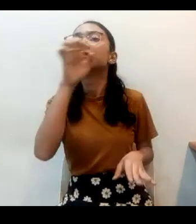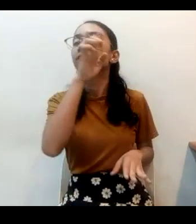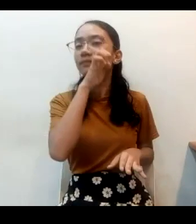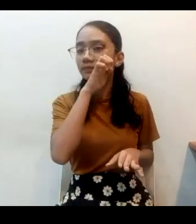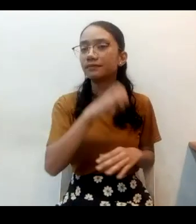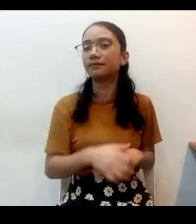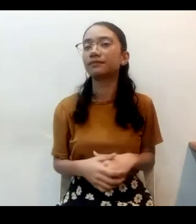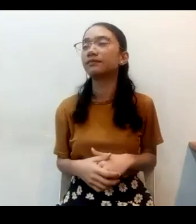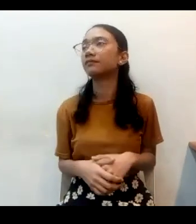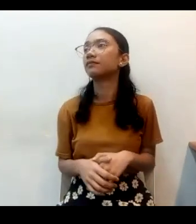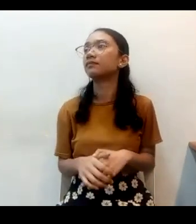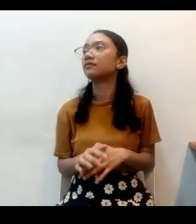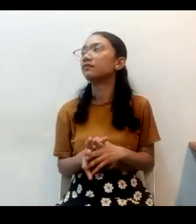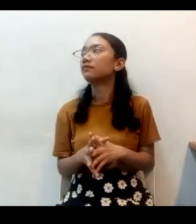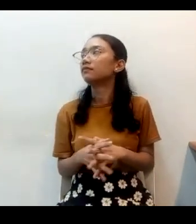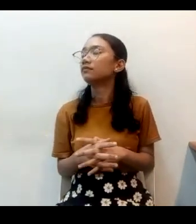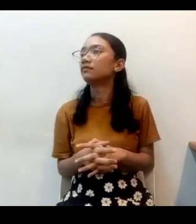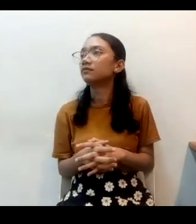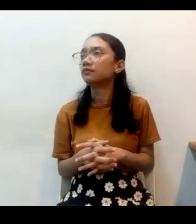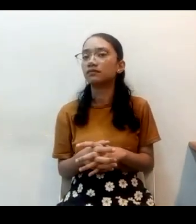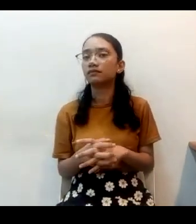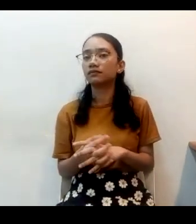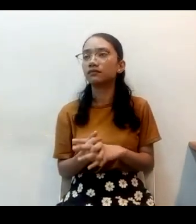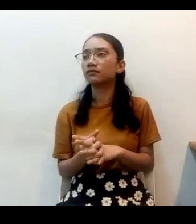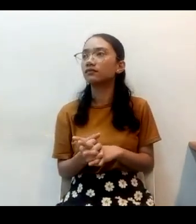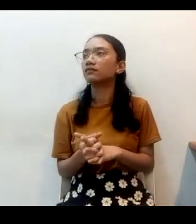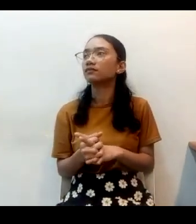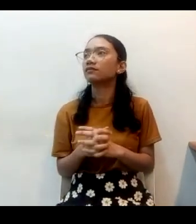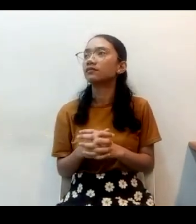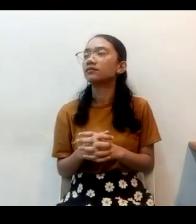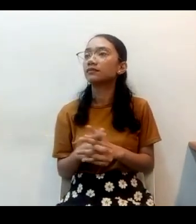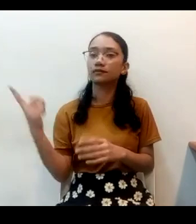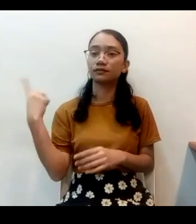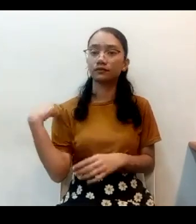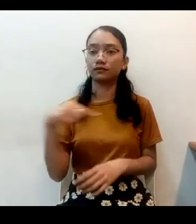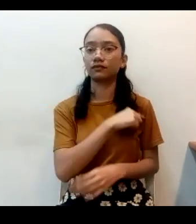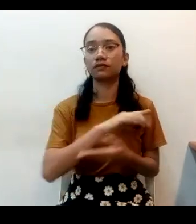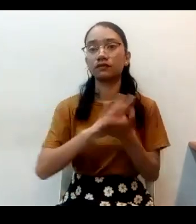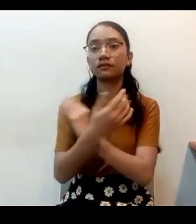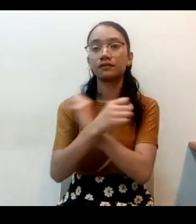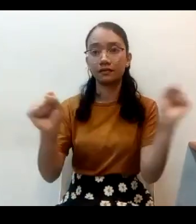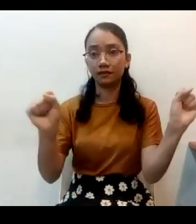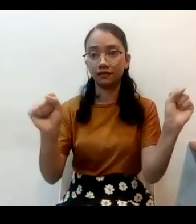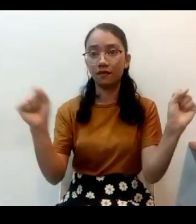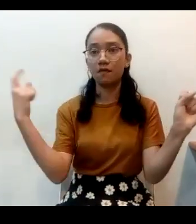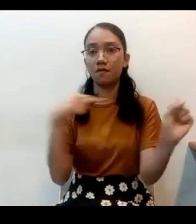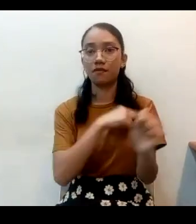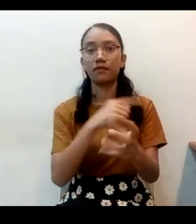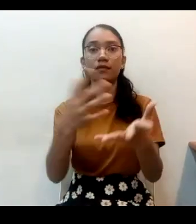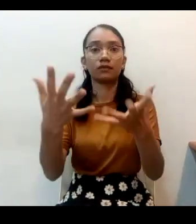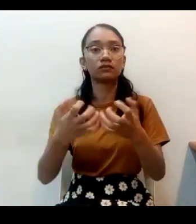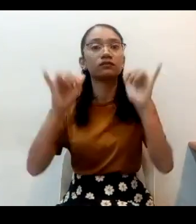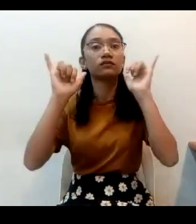silang sumama sa grupo ng mga taong nabuksan yung mata. When we get salvation, we want to stay with other